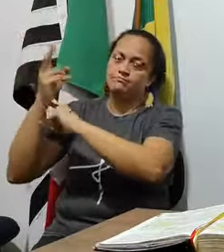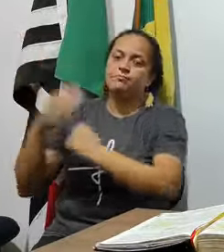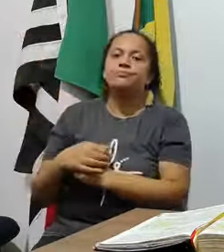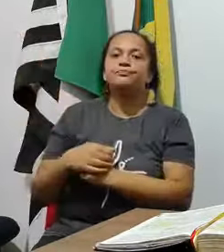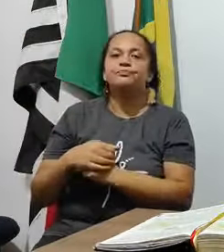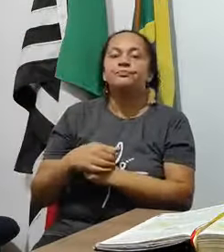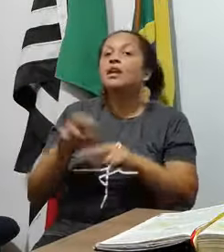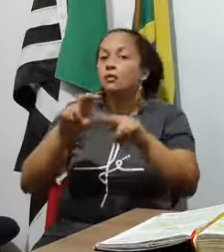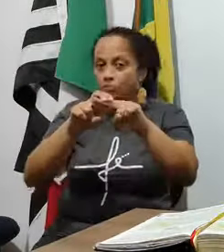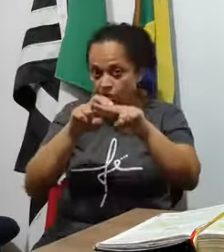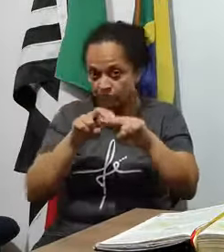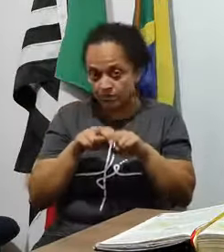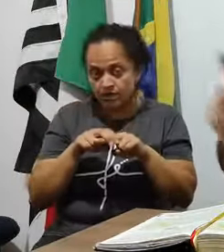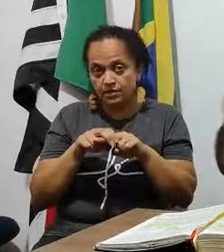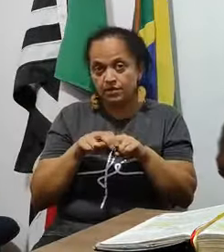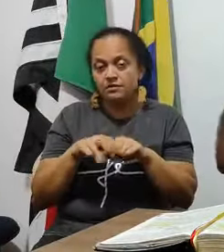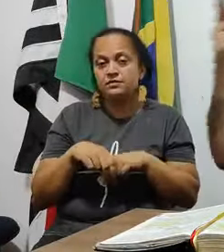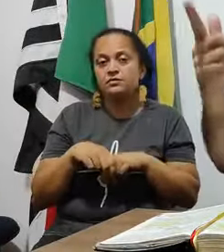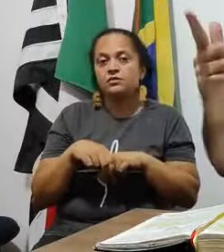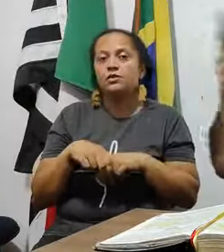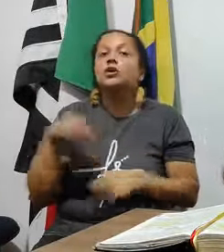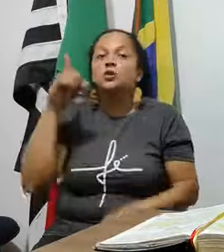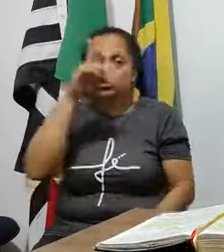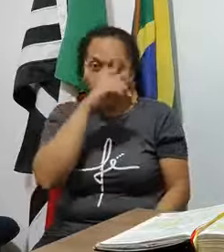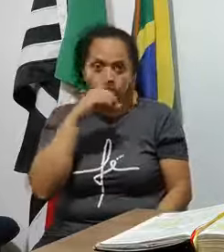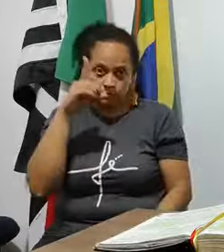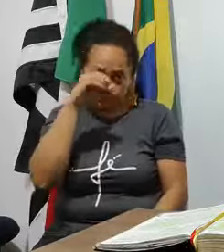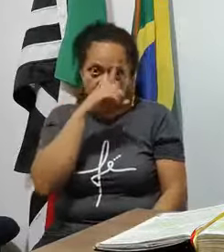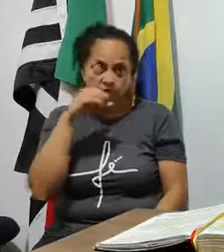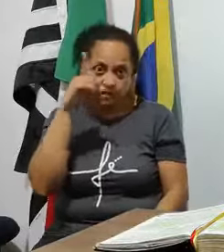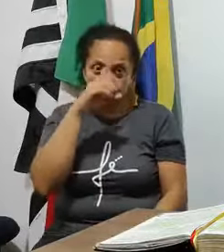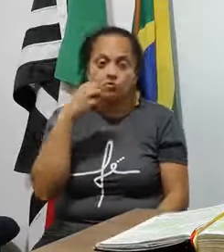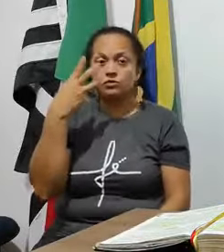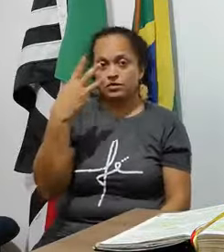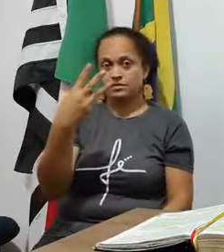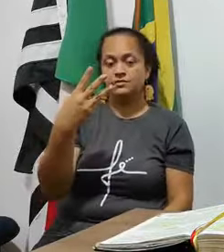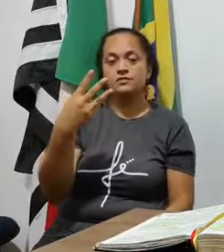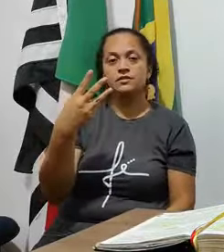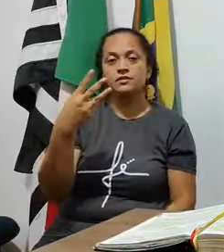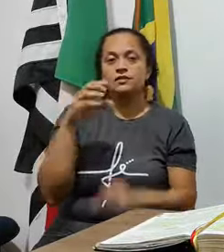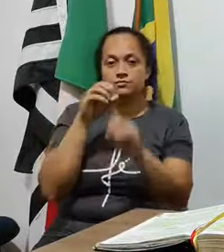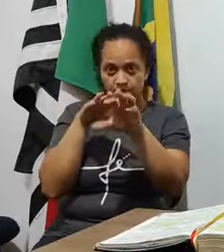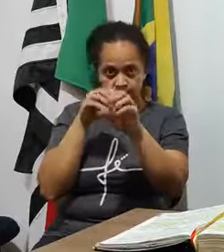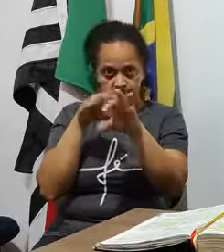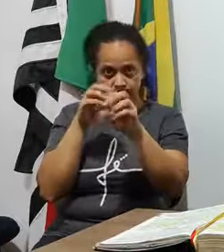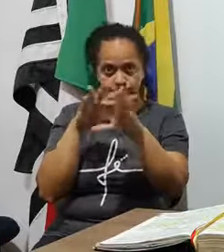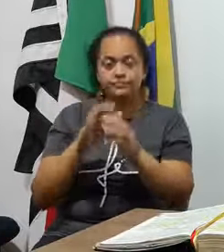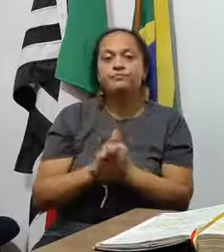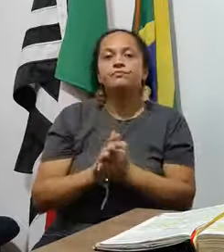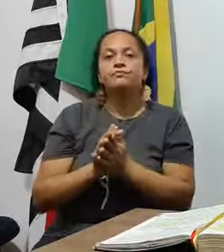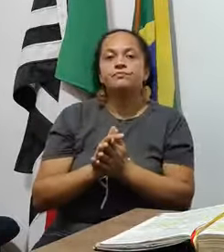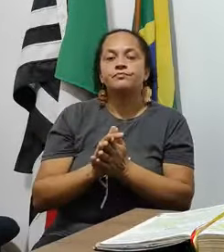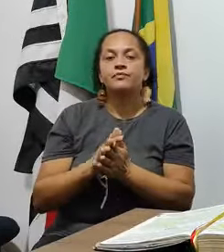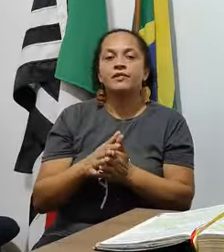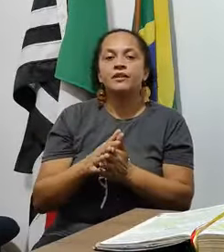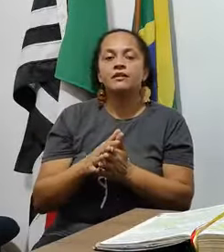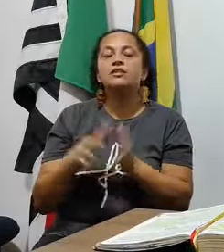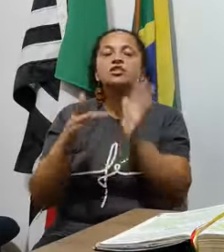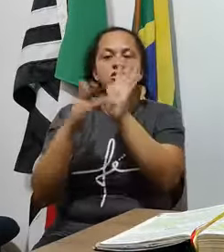esse ensinamento que nós vamos dar domingo, que é a terceira parte, minha graça te